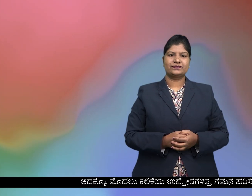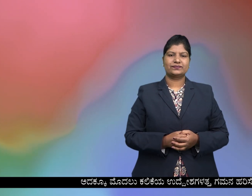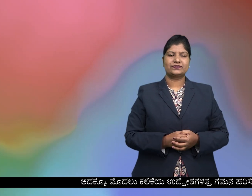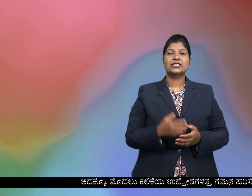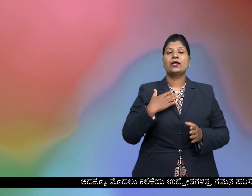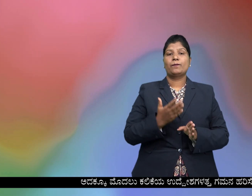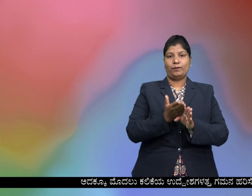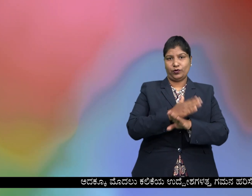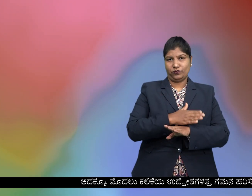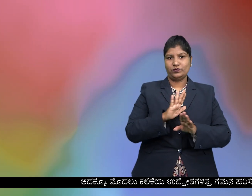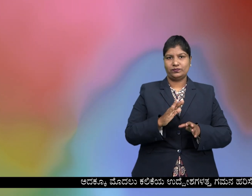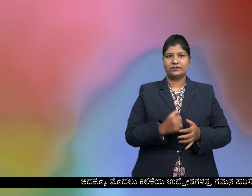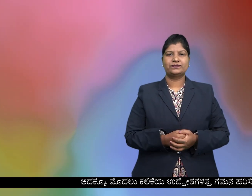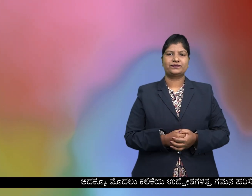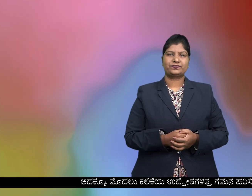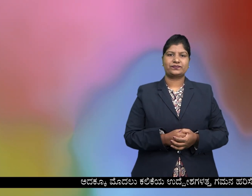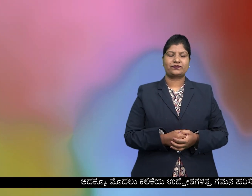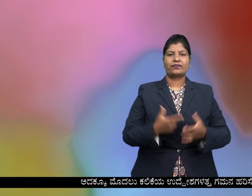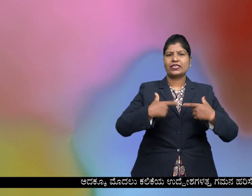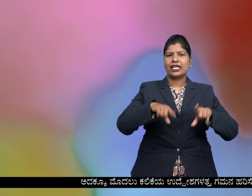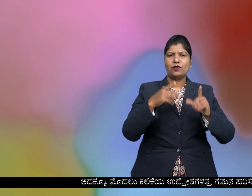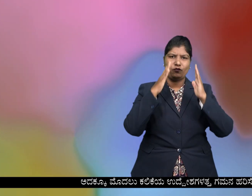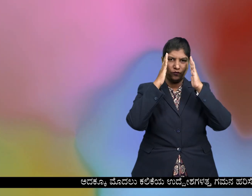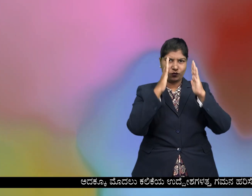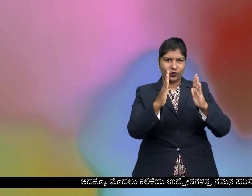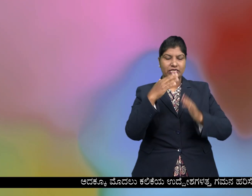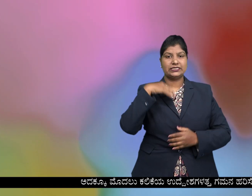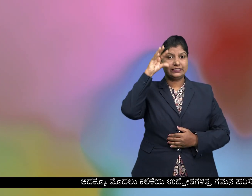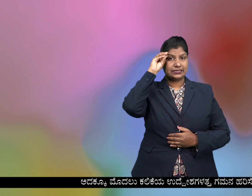ಅದಕ್ಕೂ ಮೊದಲು ಕಲಿಕೆಯ ಉದ್ದೇಶದತ್ತ ಗಮನ ಹರಿಸೋಣ.